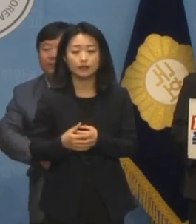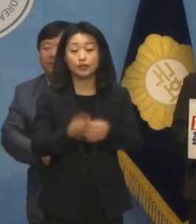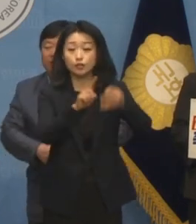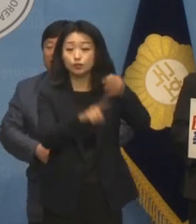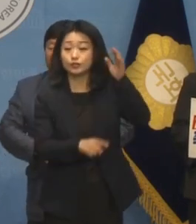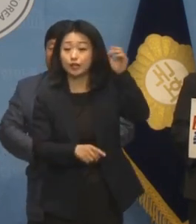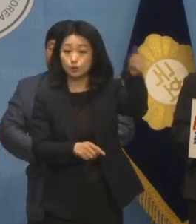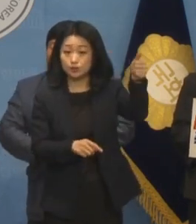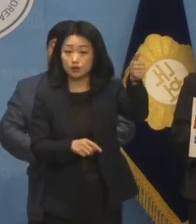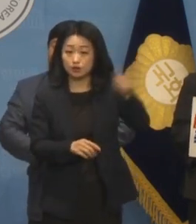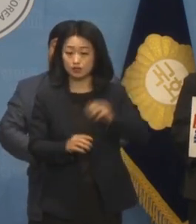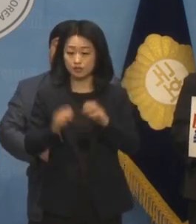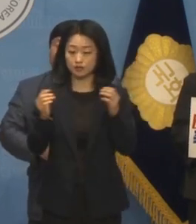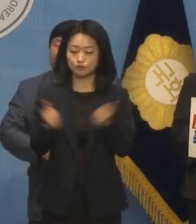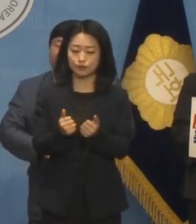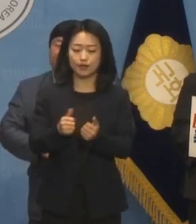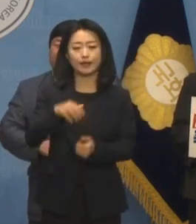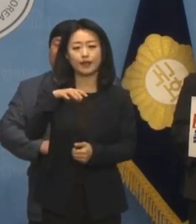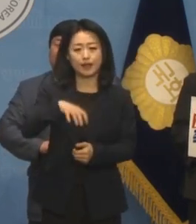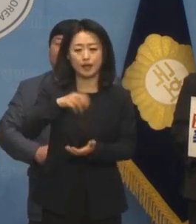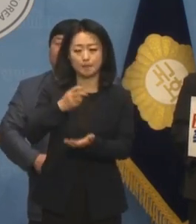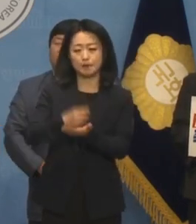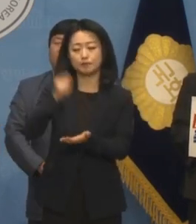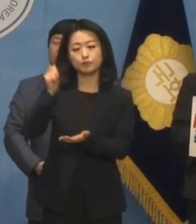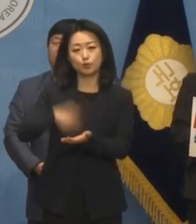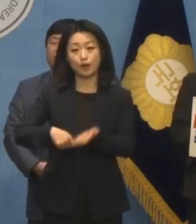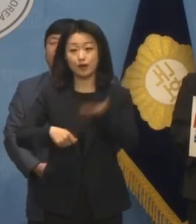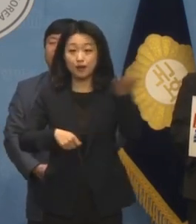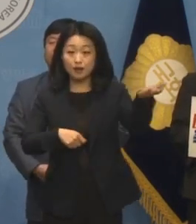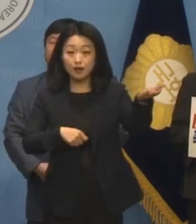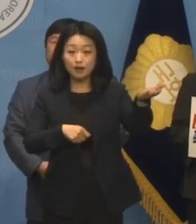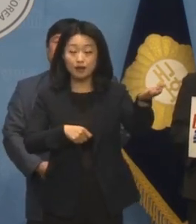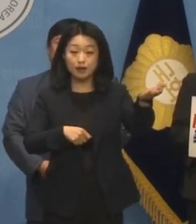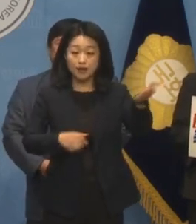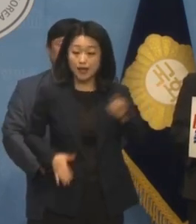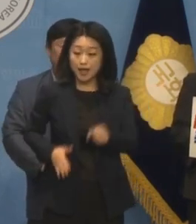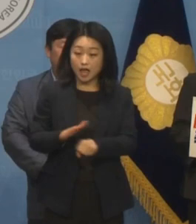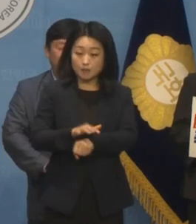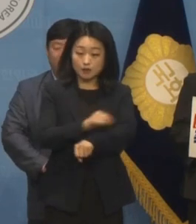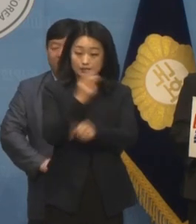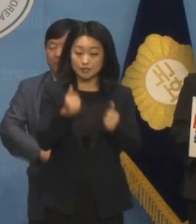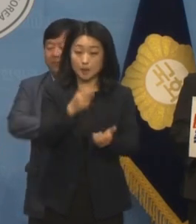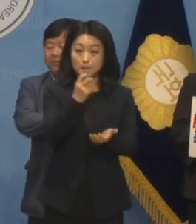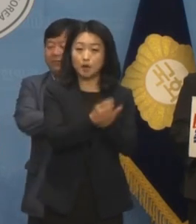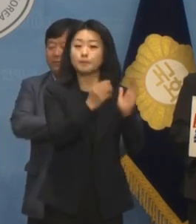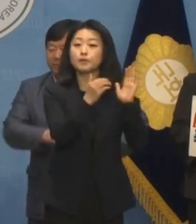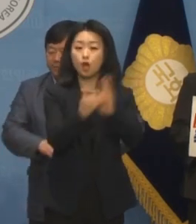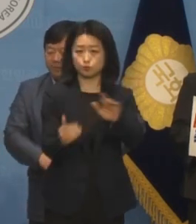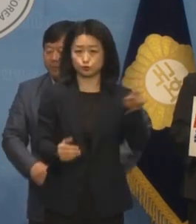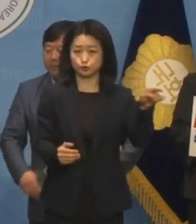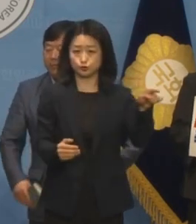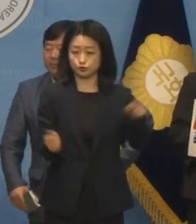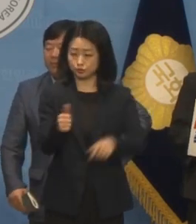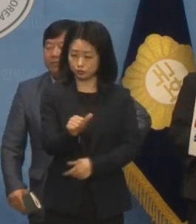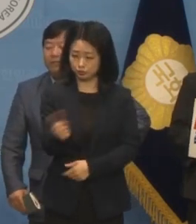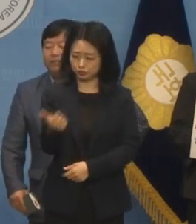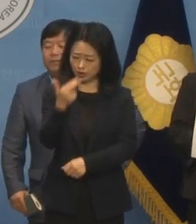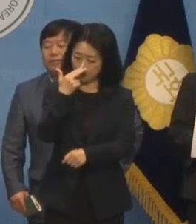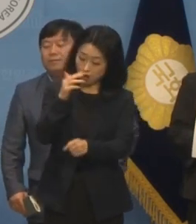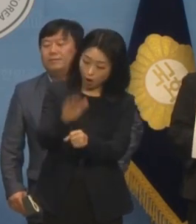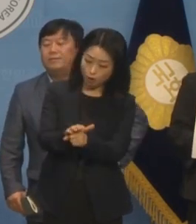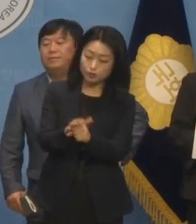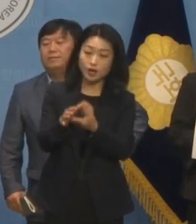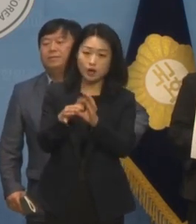국회가 통과시킨 해병대원 특검법을 거부했습니다. 해병대원 특검법은 젊은 청년의 억울한 죽음에